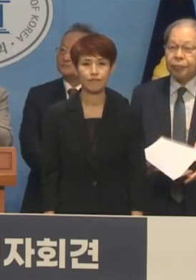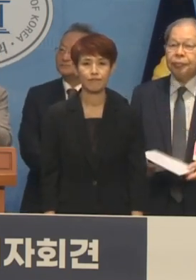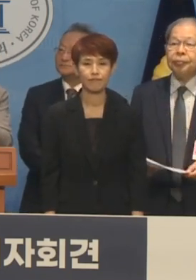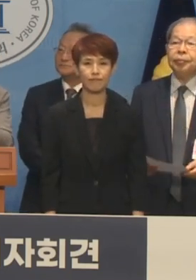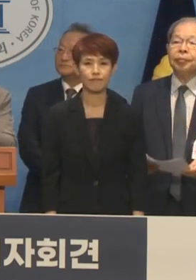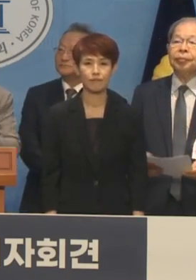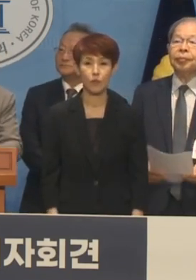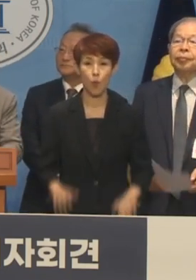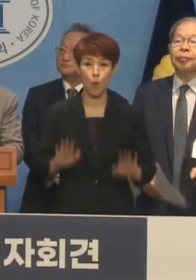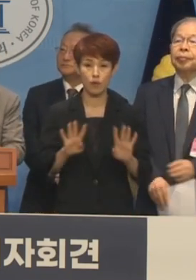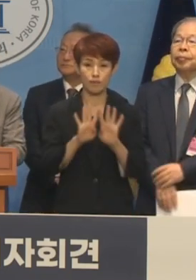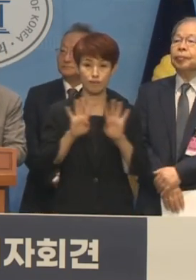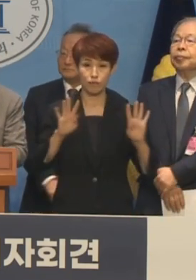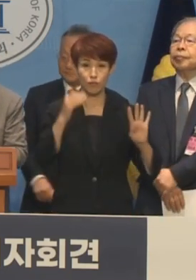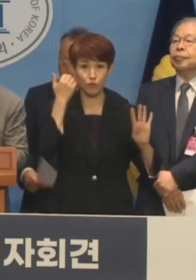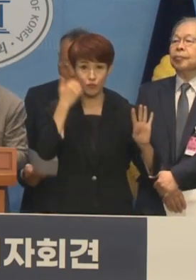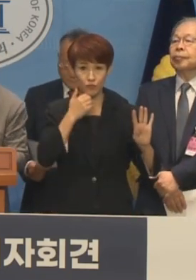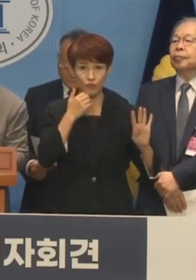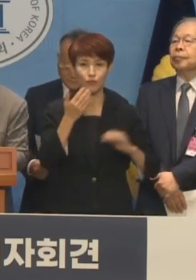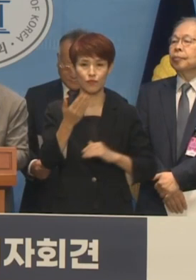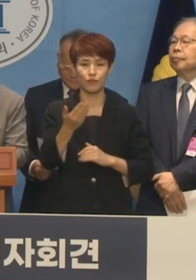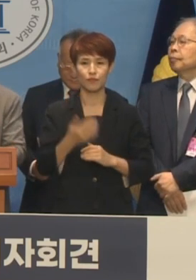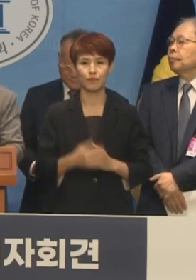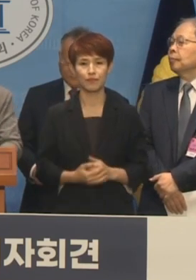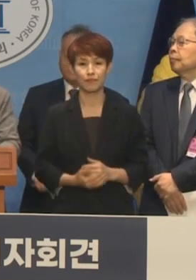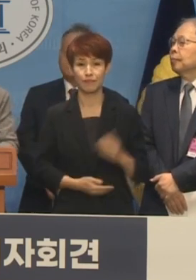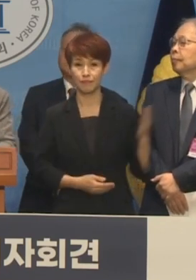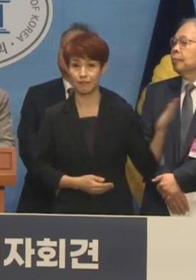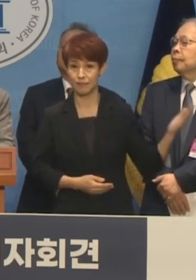먼저 드리겠습니다. 여러분 보시는 순서 왼쪽부터